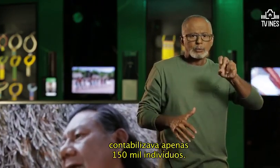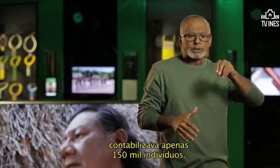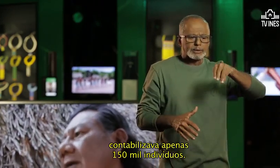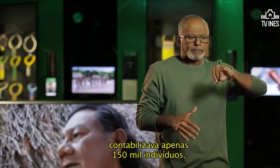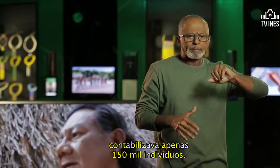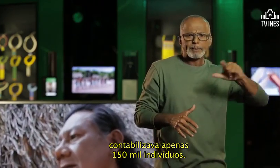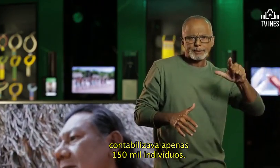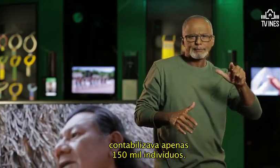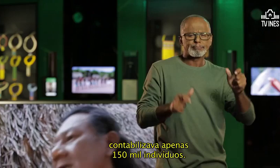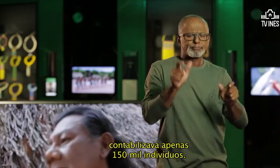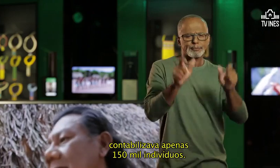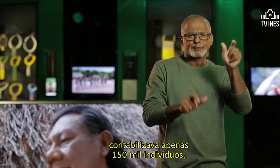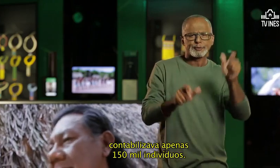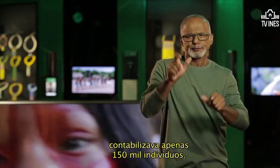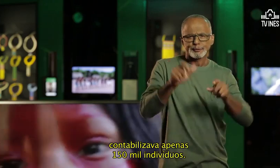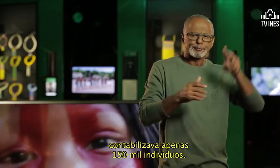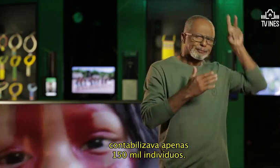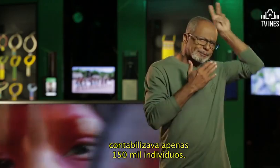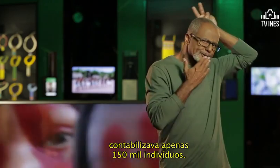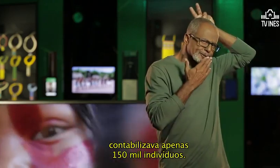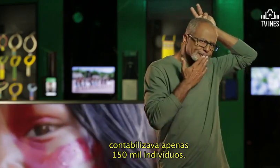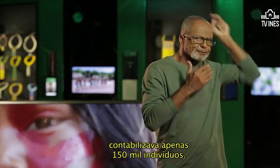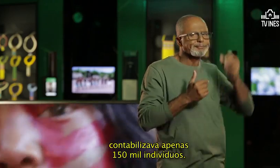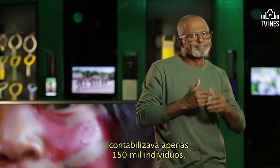contabilizava apenas 150 mil indivíduos.